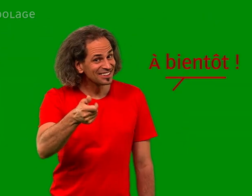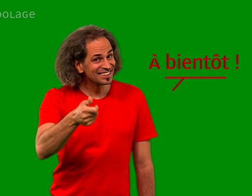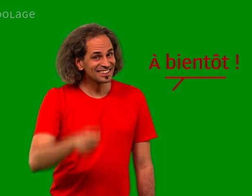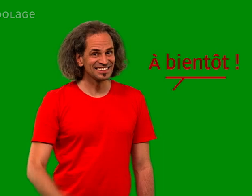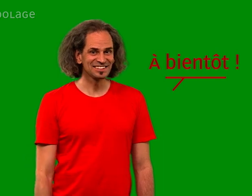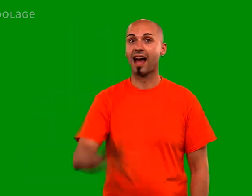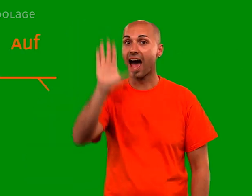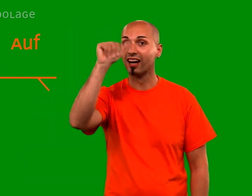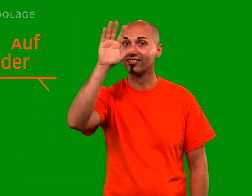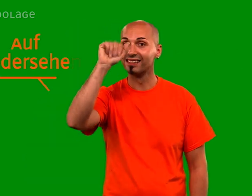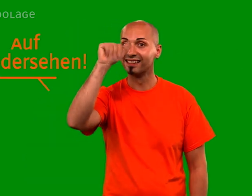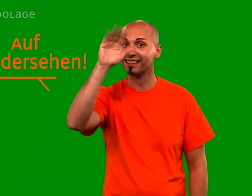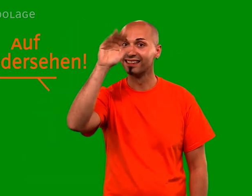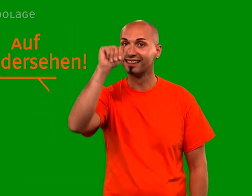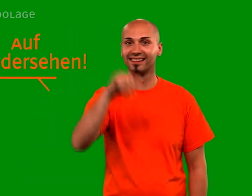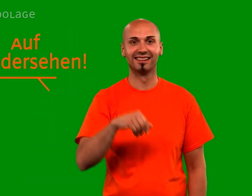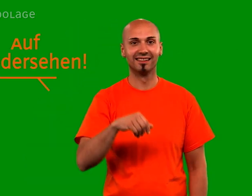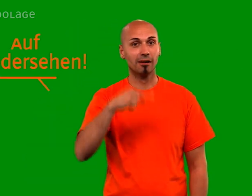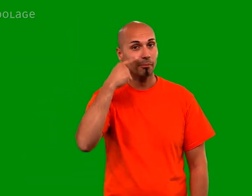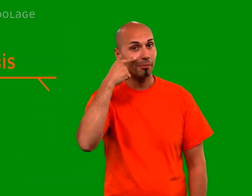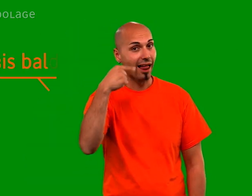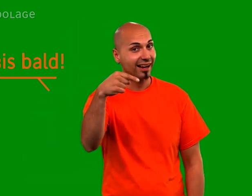Übersehen. Übersehen.